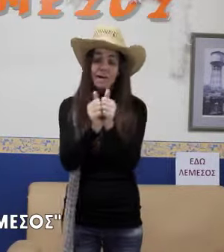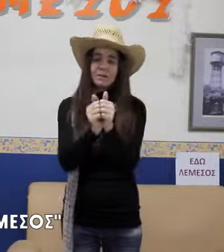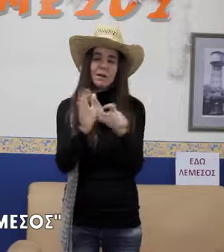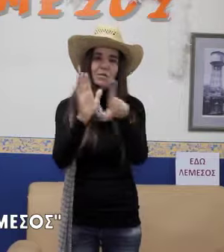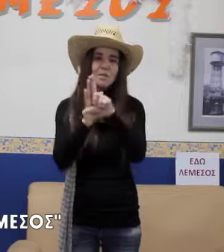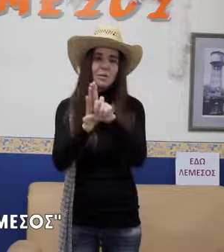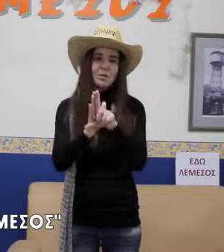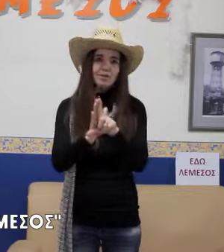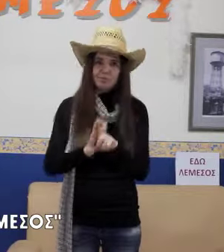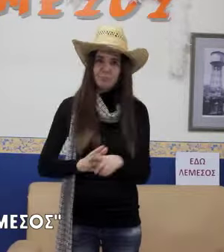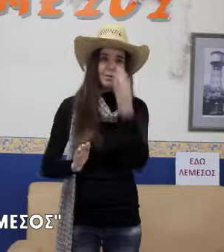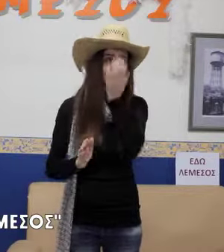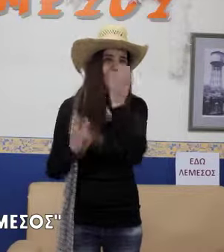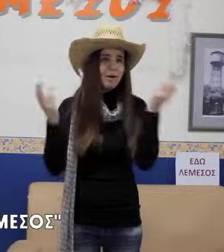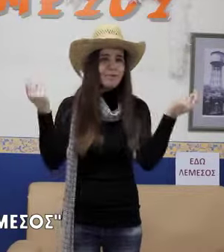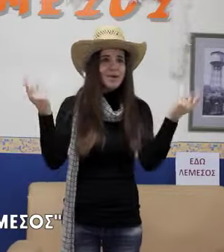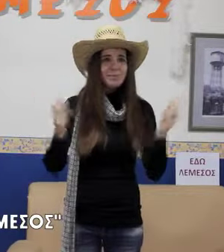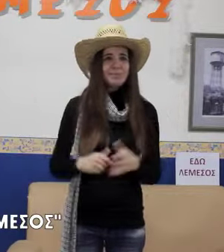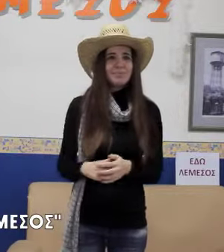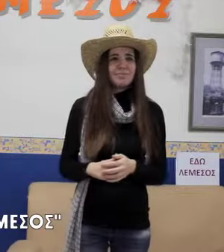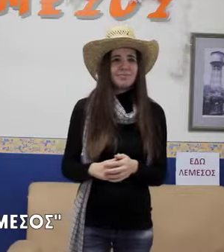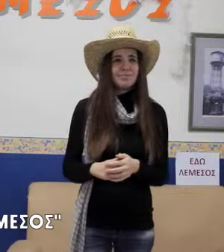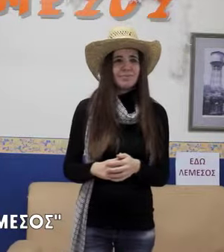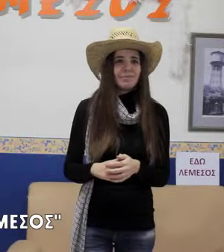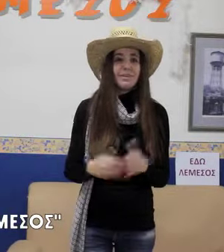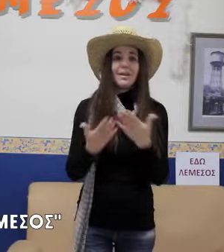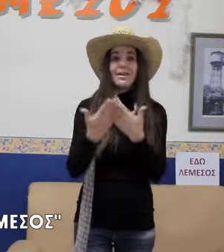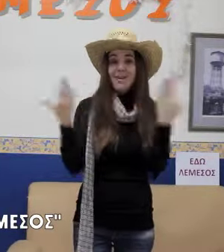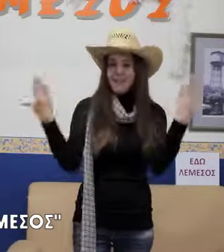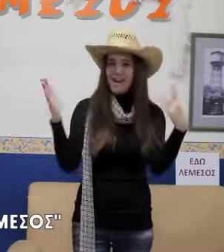Λεμεσανού Καρναβαγιού και την εφημερίδα Λεμεσός,